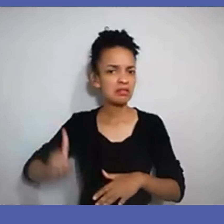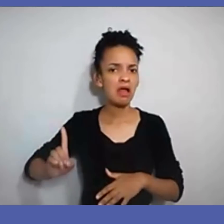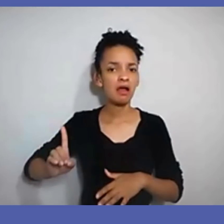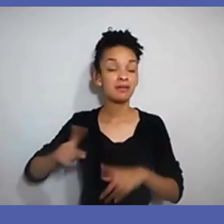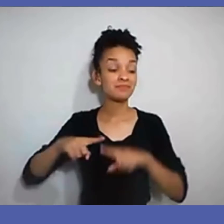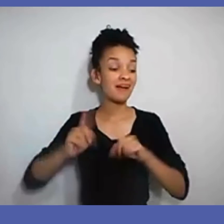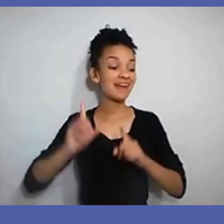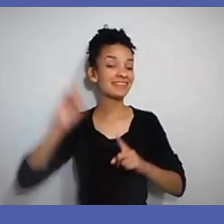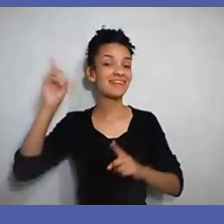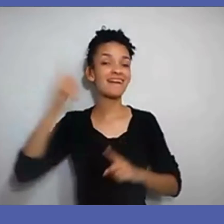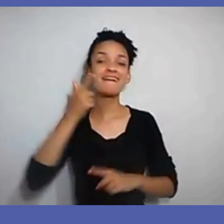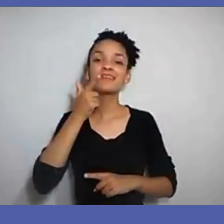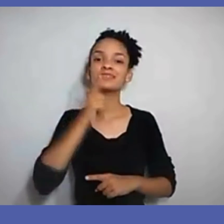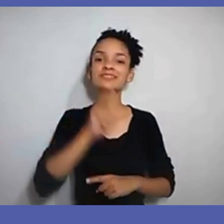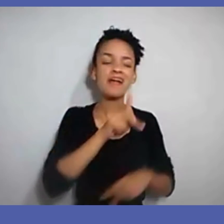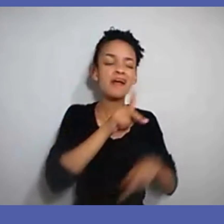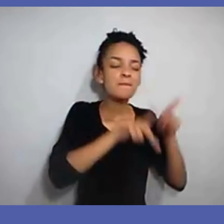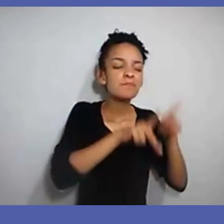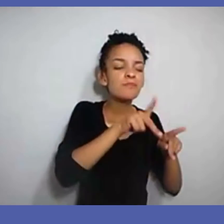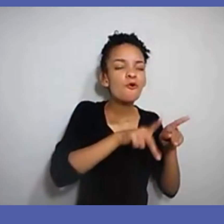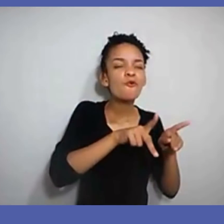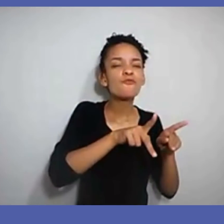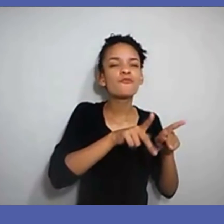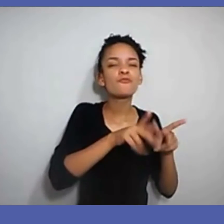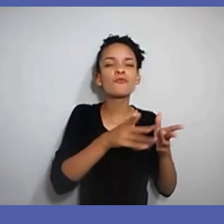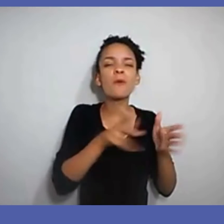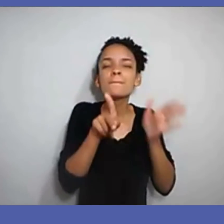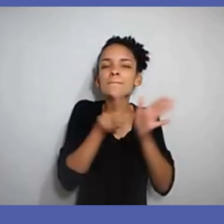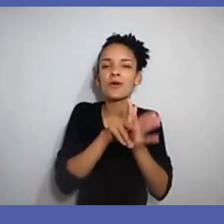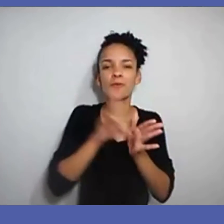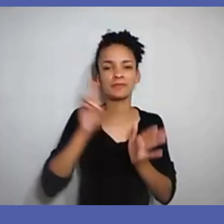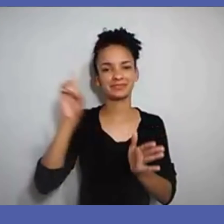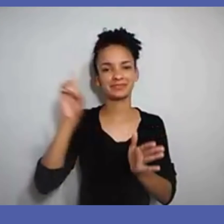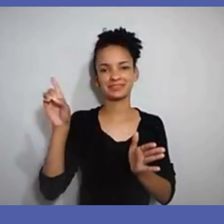uma nação separada para Ele.